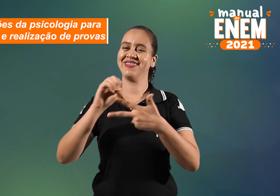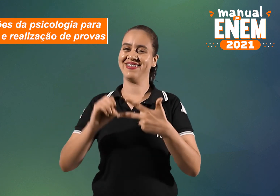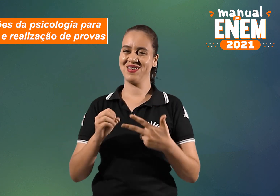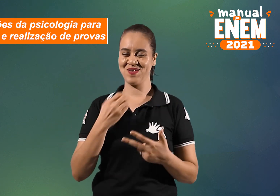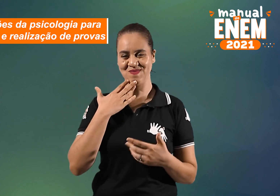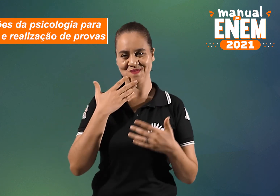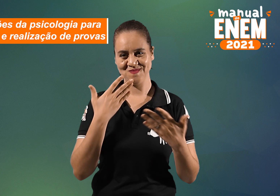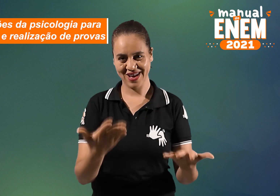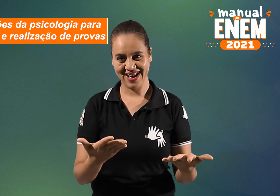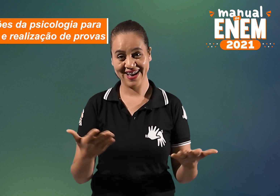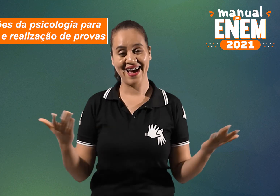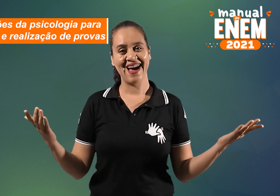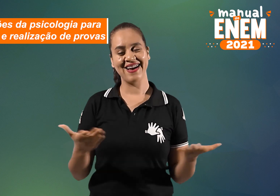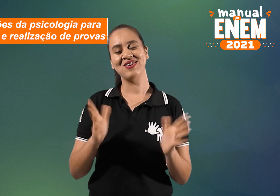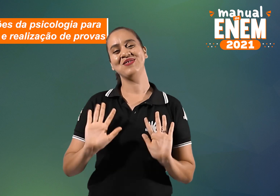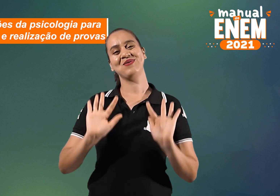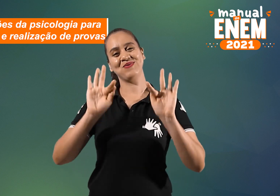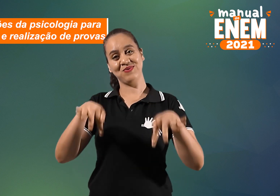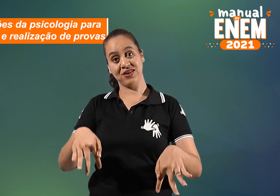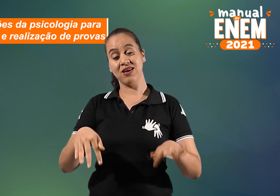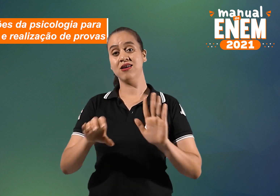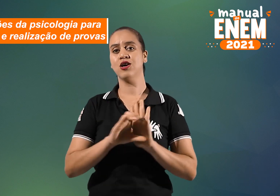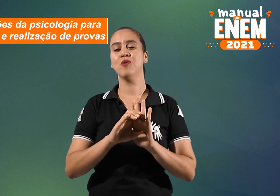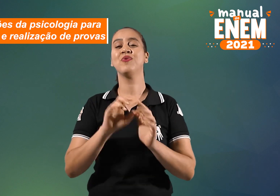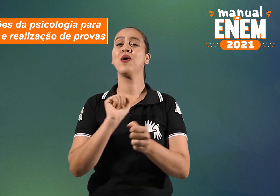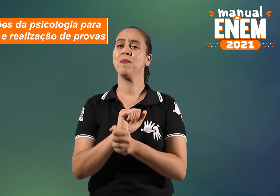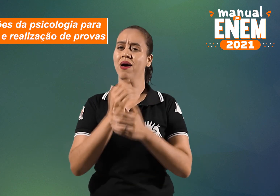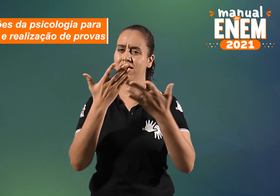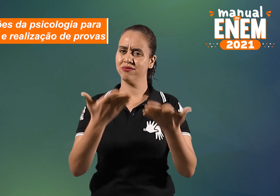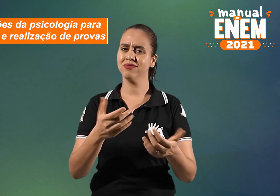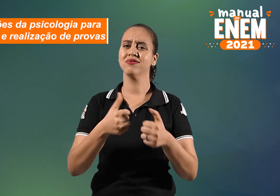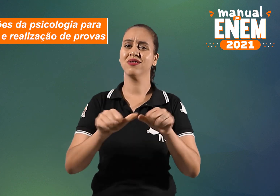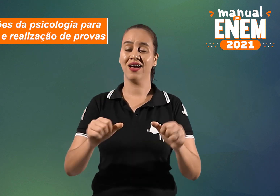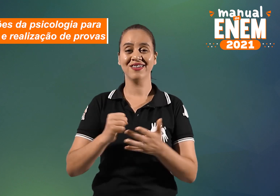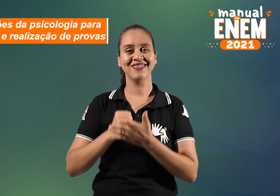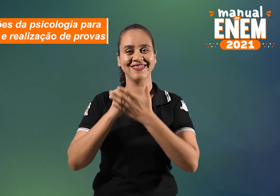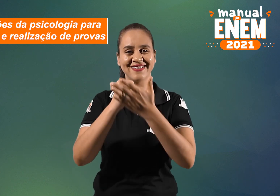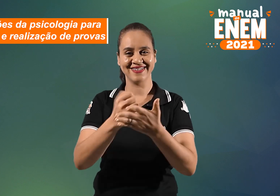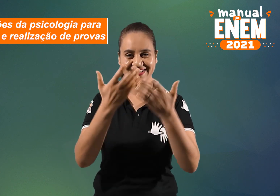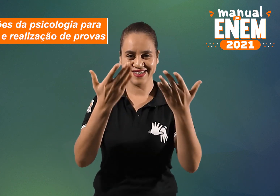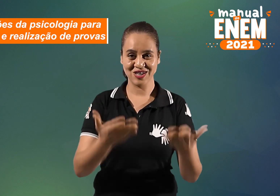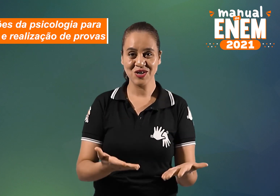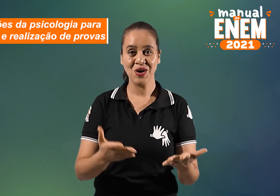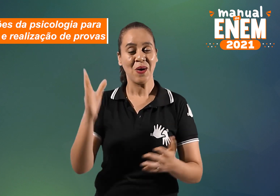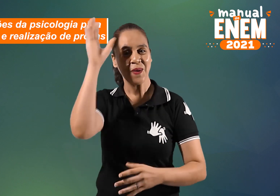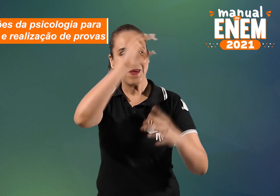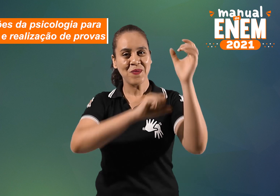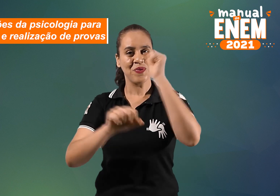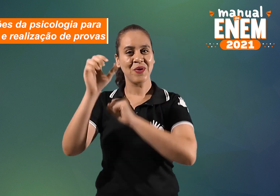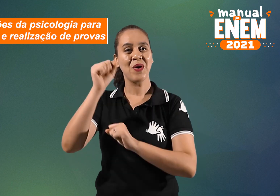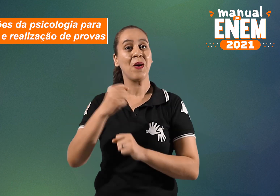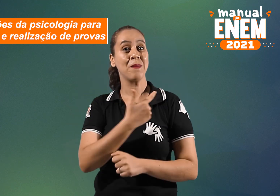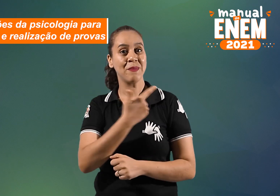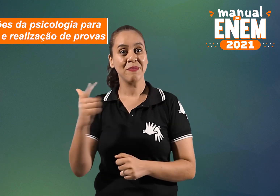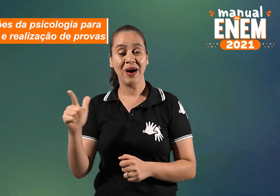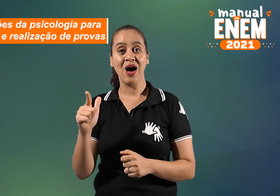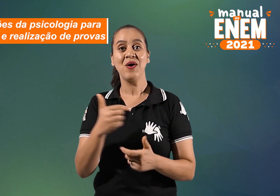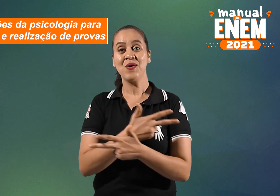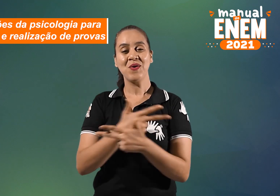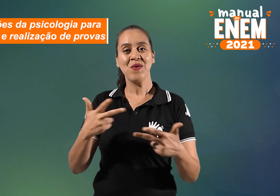provas. Bem, chegamos ao final desse capítulo. Espero que essas informações tenham contribuído com a sua aprendizagem. Para mais